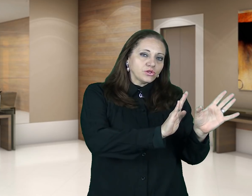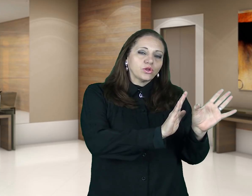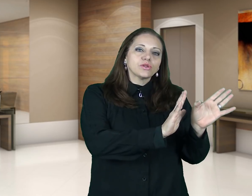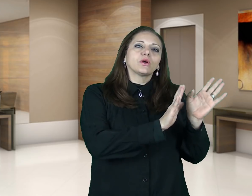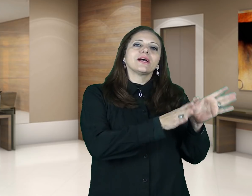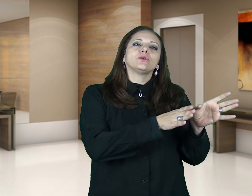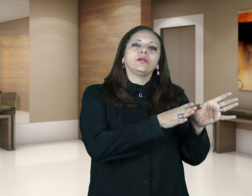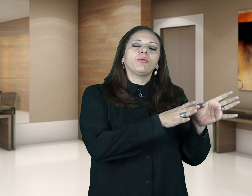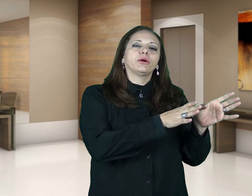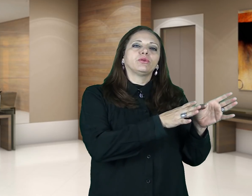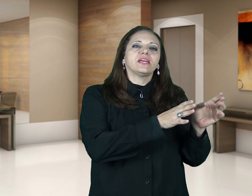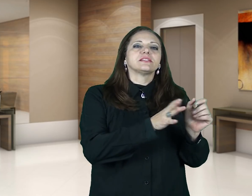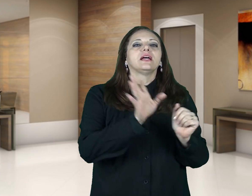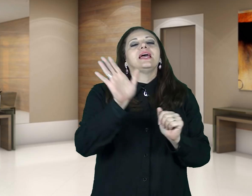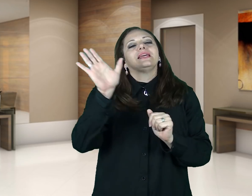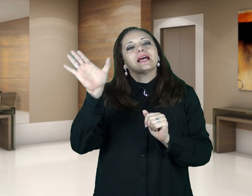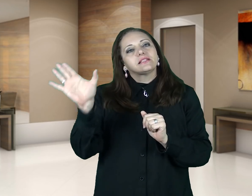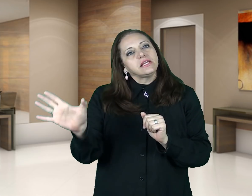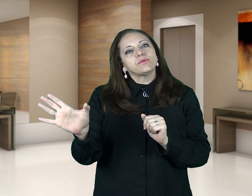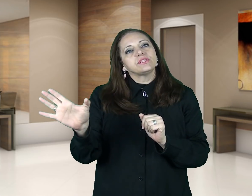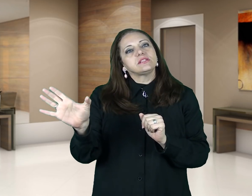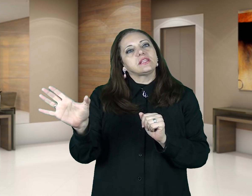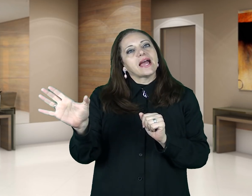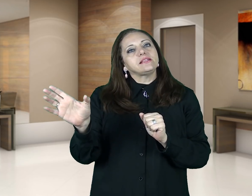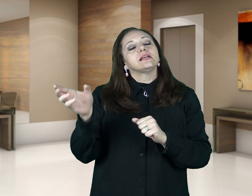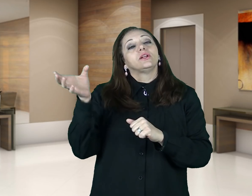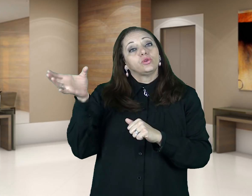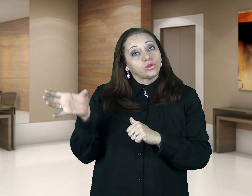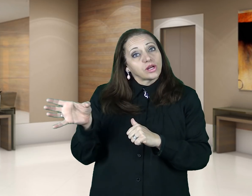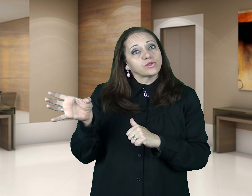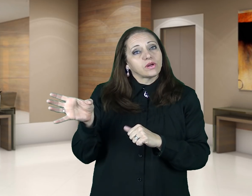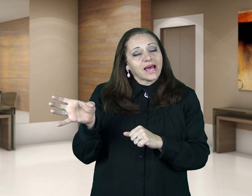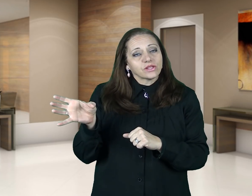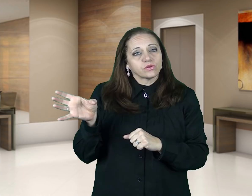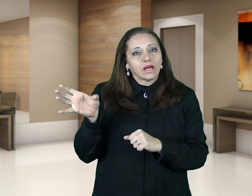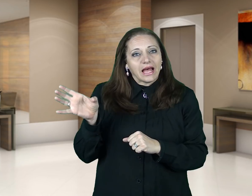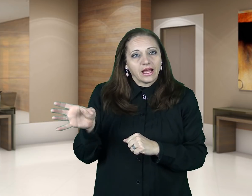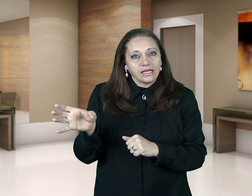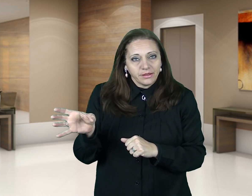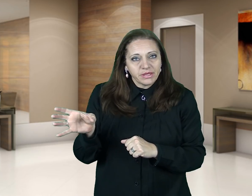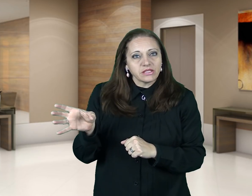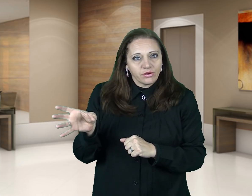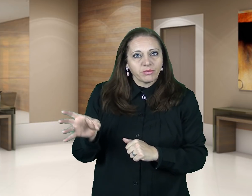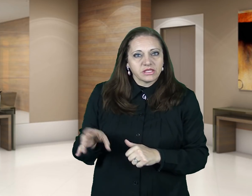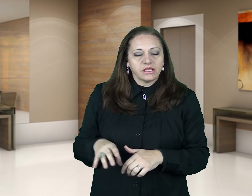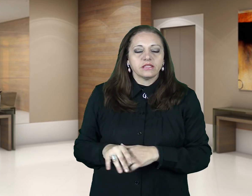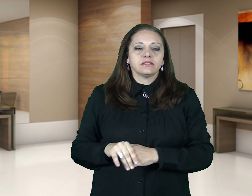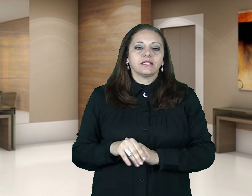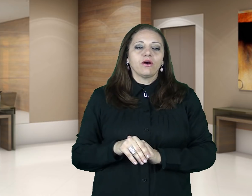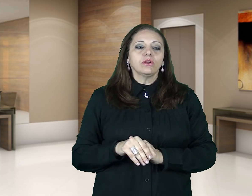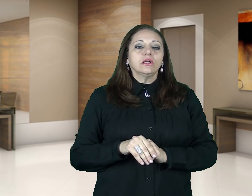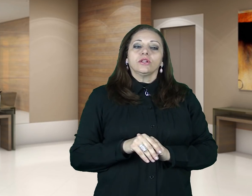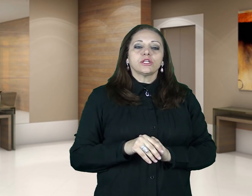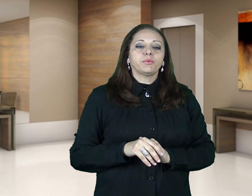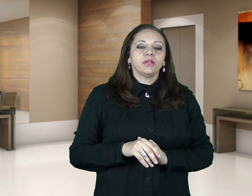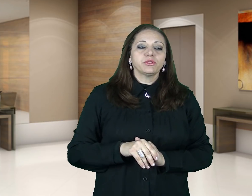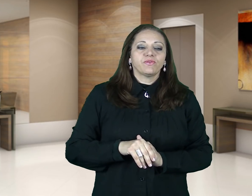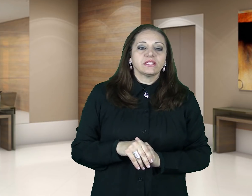no nosso caso, língua portuguesa, e as línguas de sinais, no nosso caso, a Libras, língua brasileira de sinal, nós podemos fazer